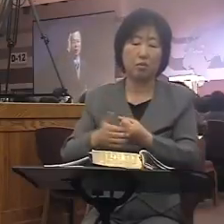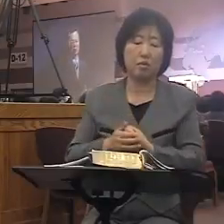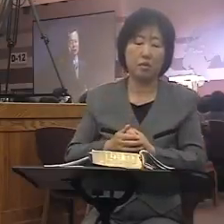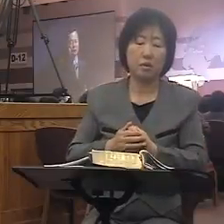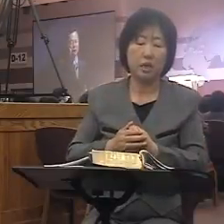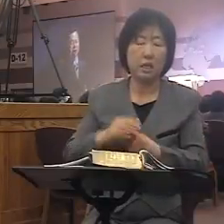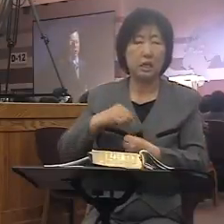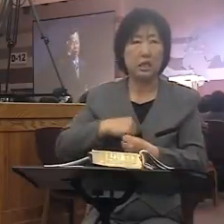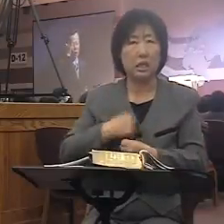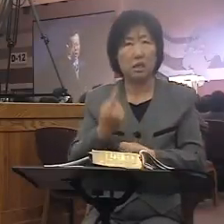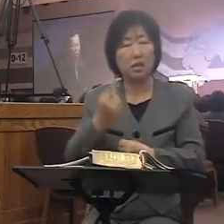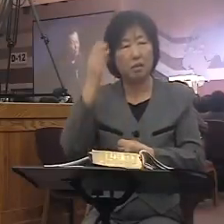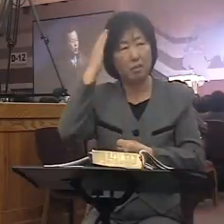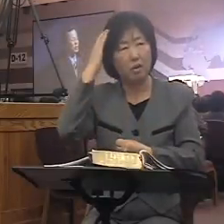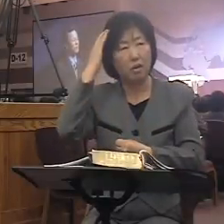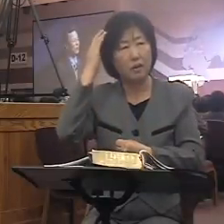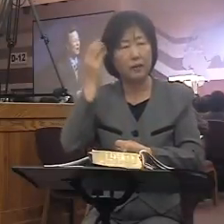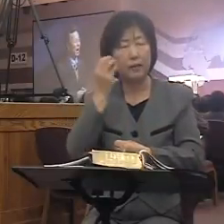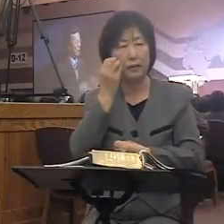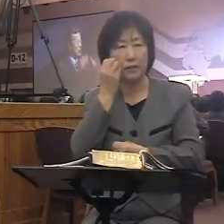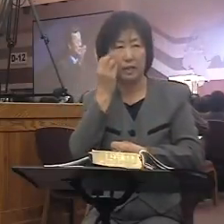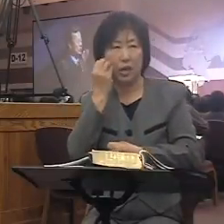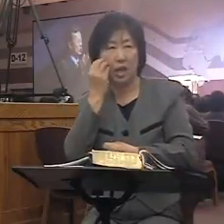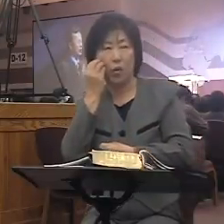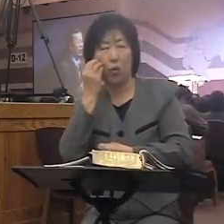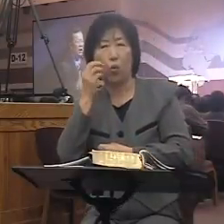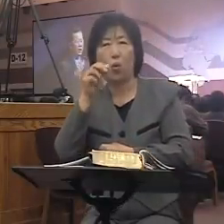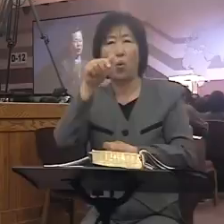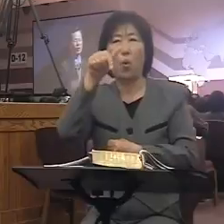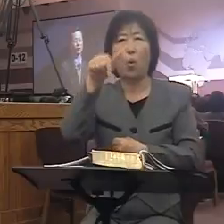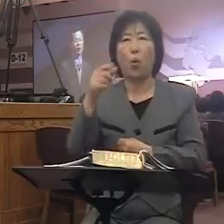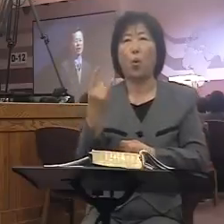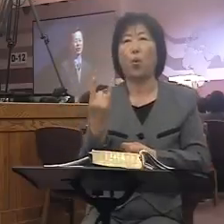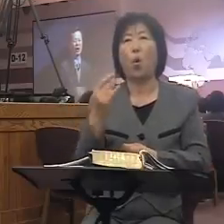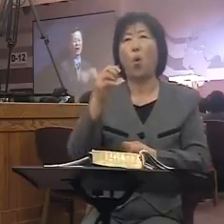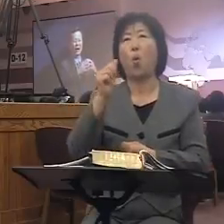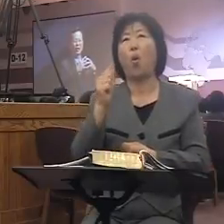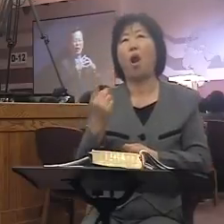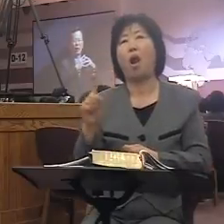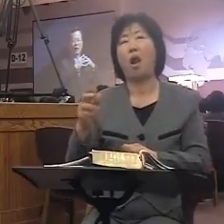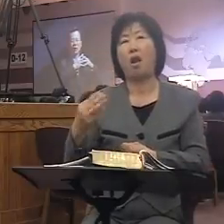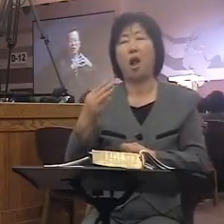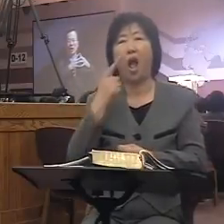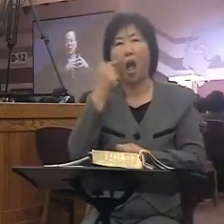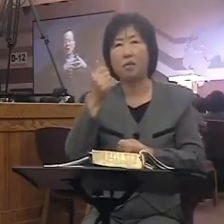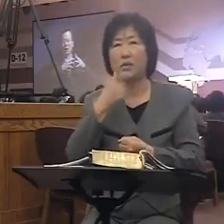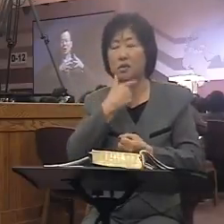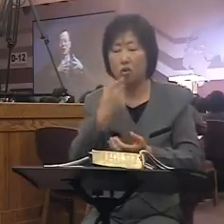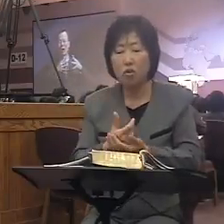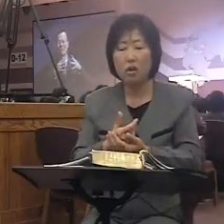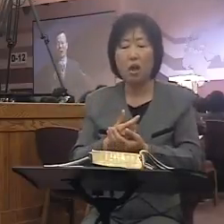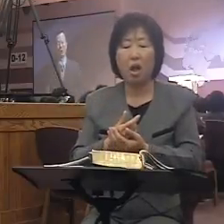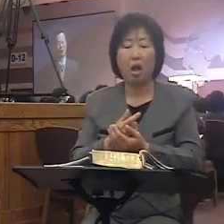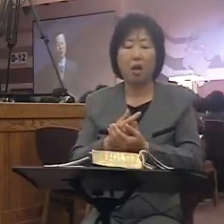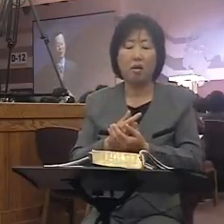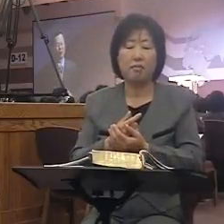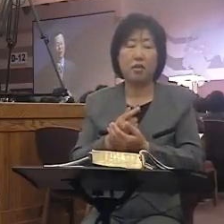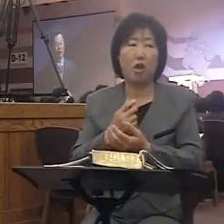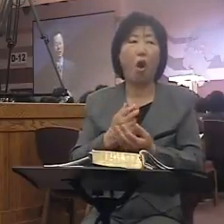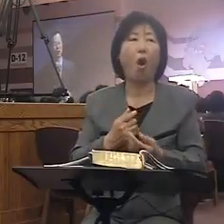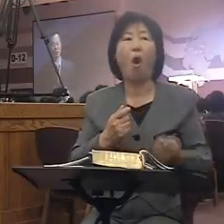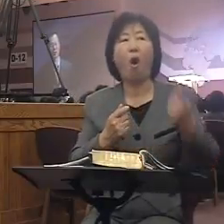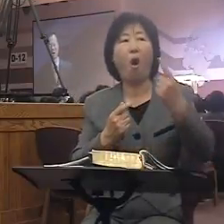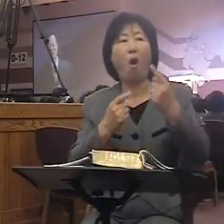자신의 그 머리를 굴리며 교활한 모습으로 아버지를 속이고 형을 속여가지고 가정을 완전히 산산조각